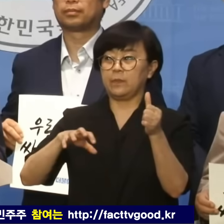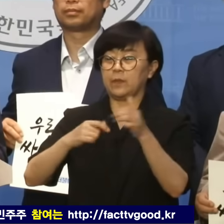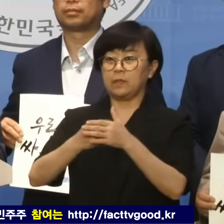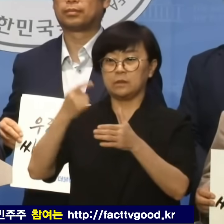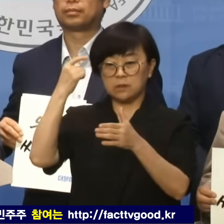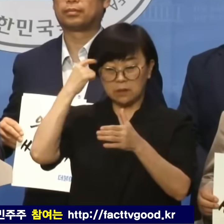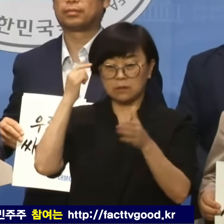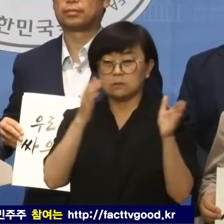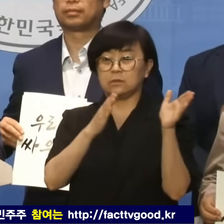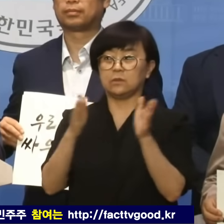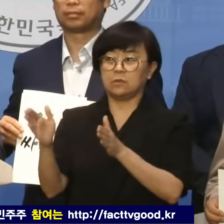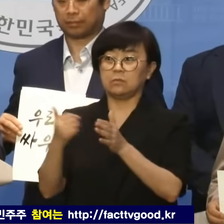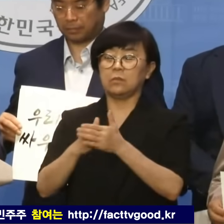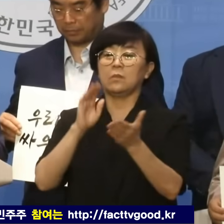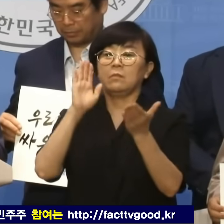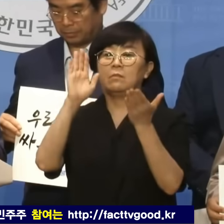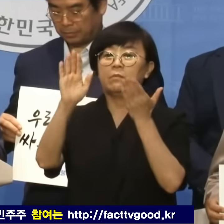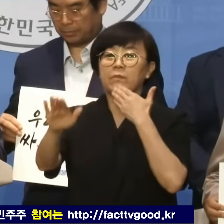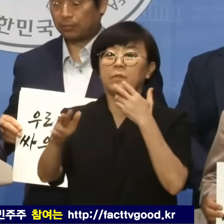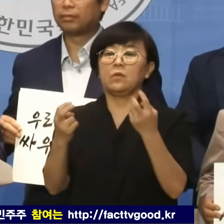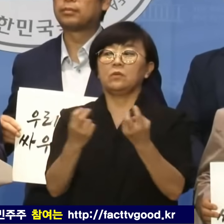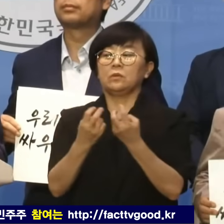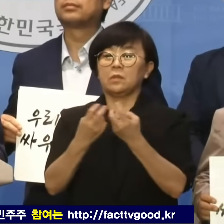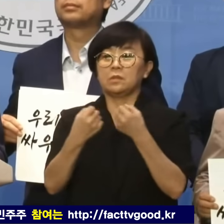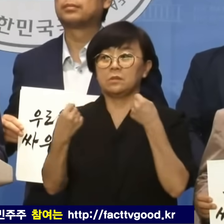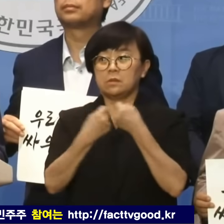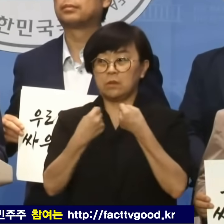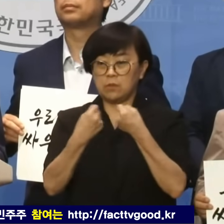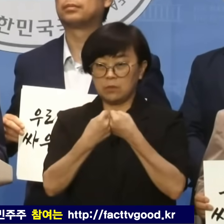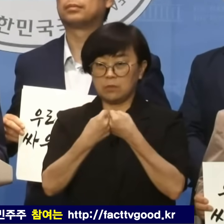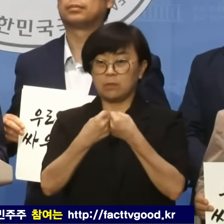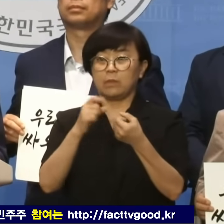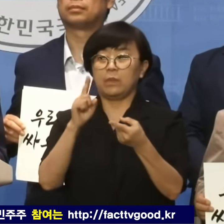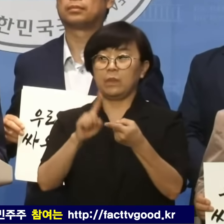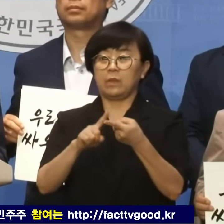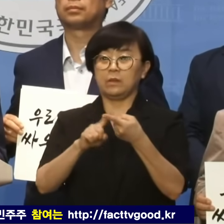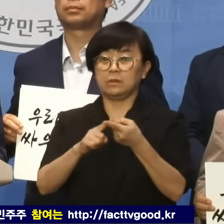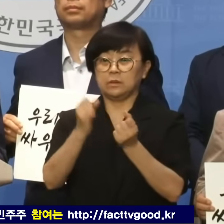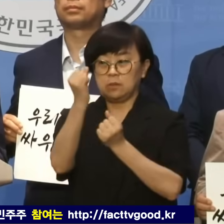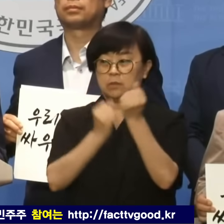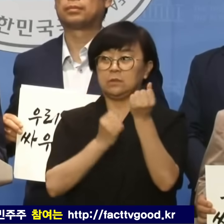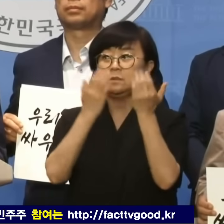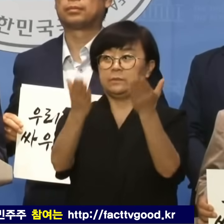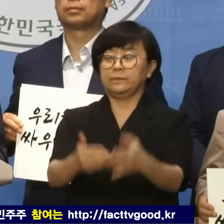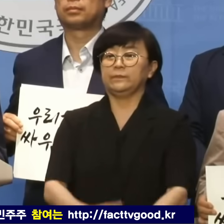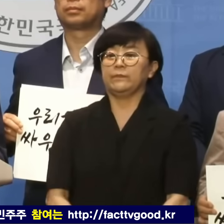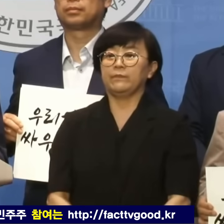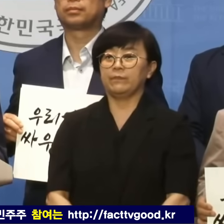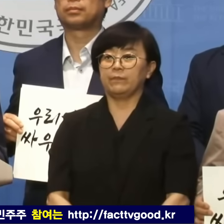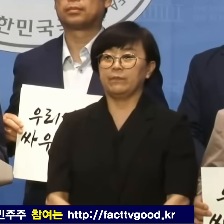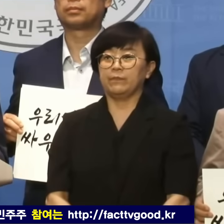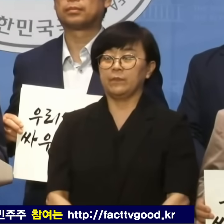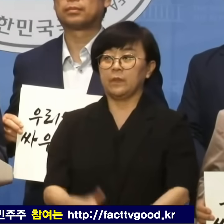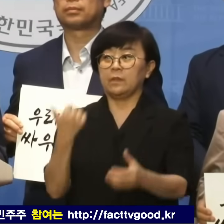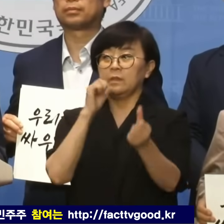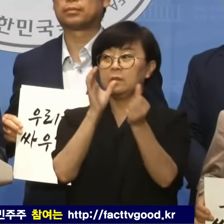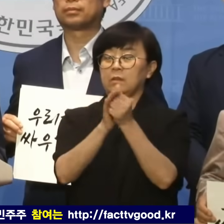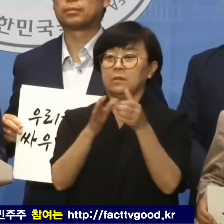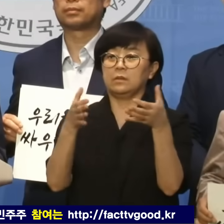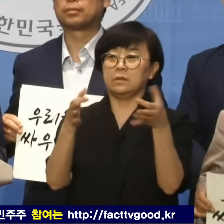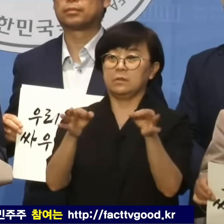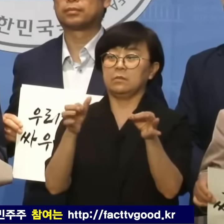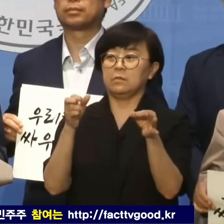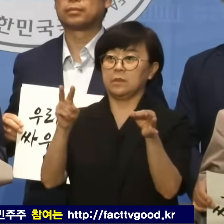생각을 정리하고 앞으로 어떻게 싸워나갈 것인지 기자회견을 하겠습니다. 진행은